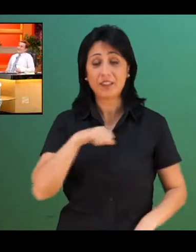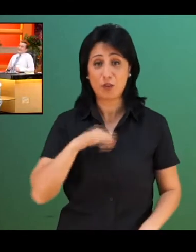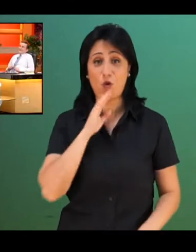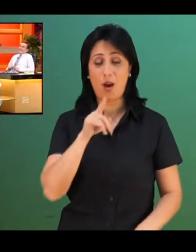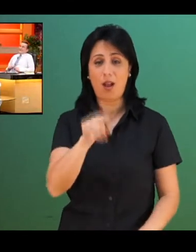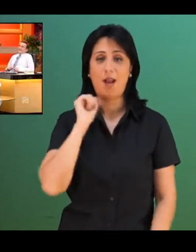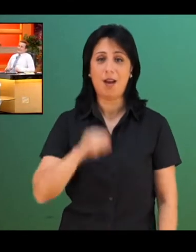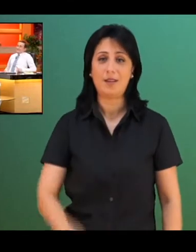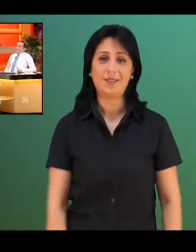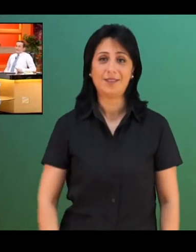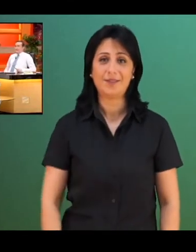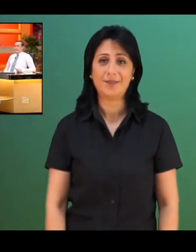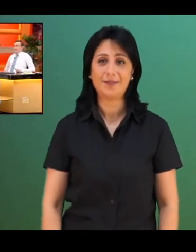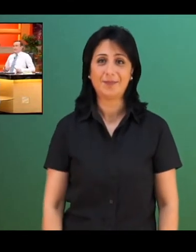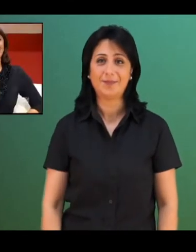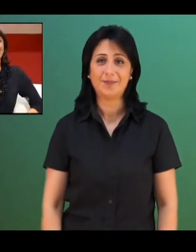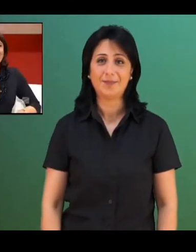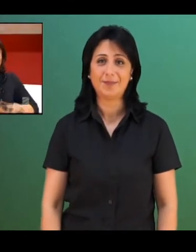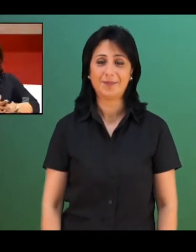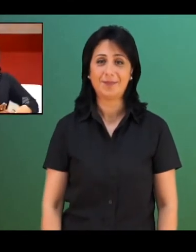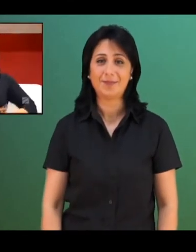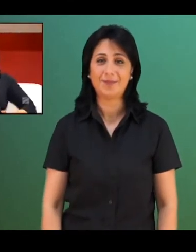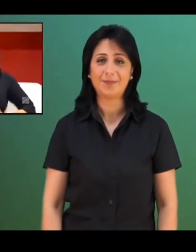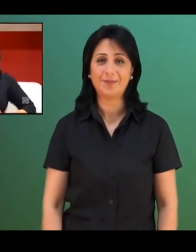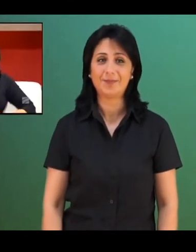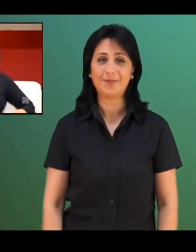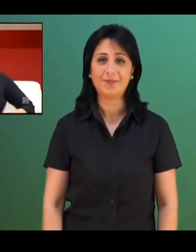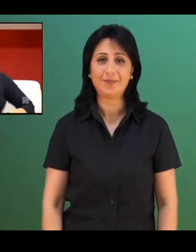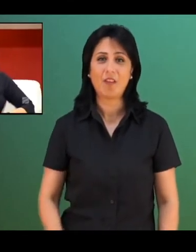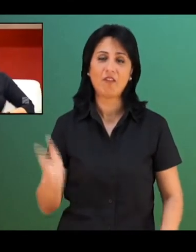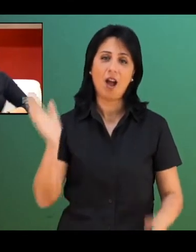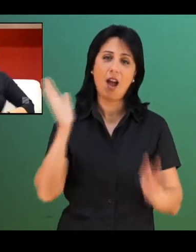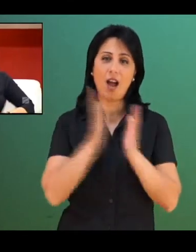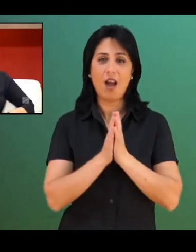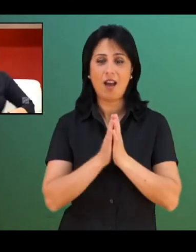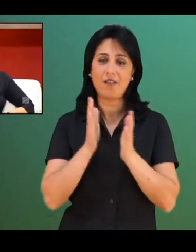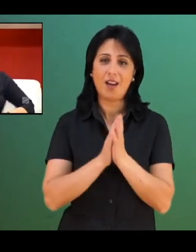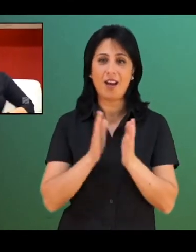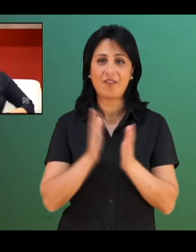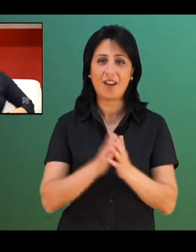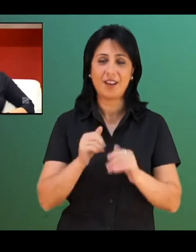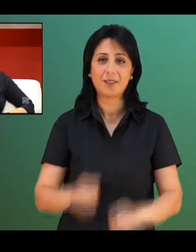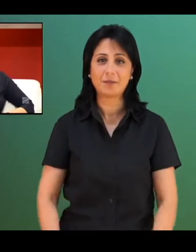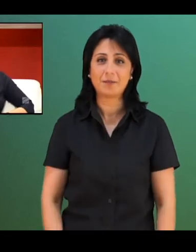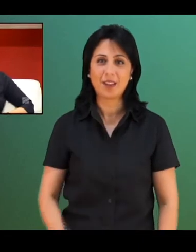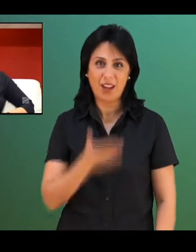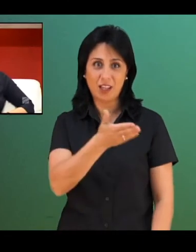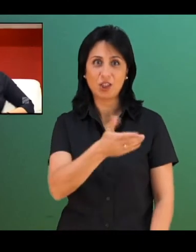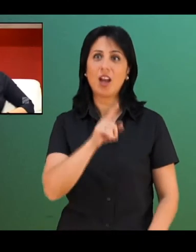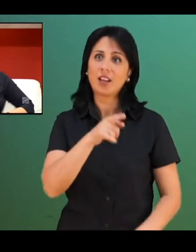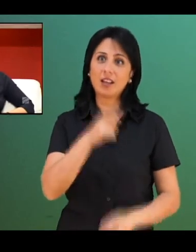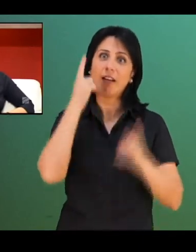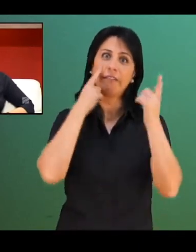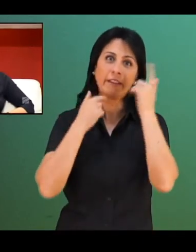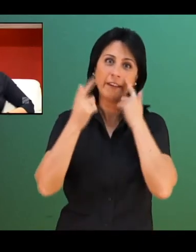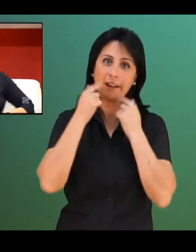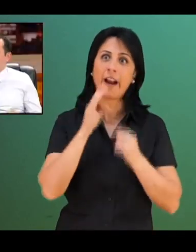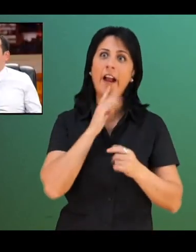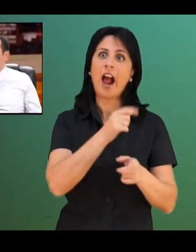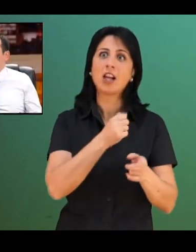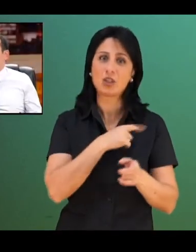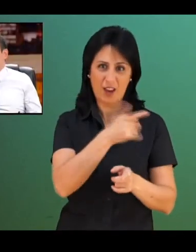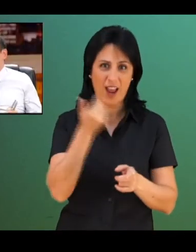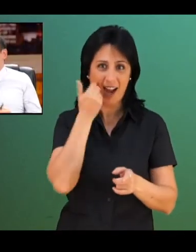აი აი აი აი თქვენ კიდევ აგენზე და არა გცხვენიათ აი ესეთ აი ესეთ ნავას ესე ან პირიქით